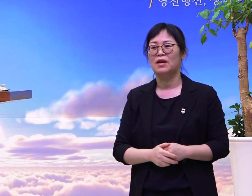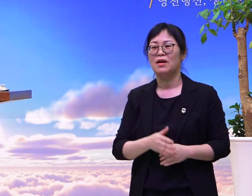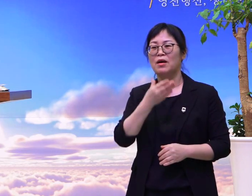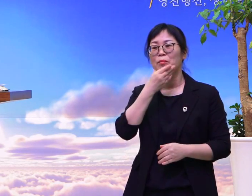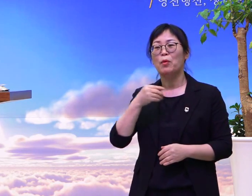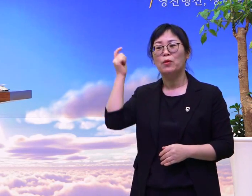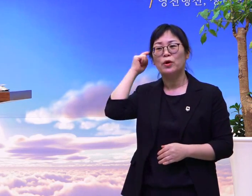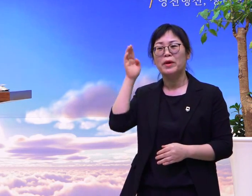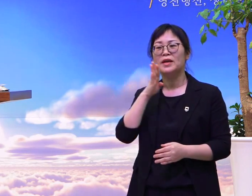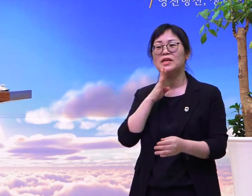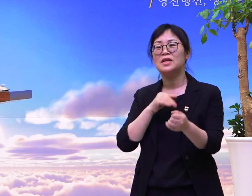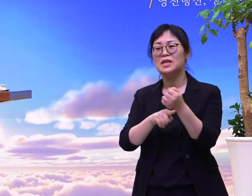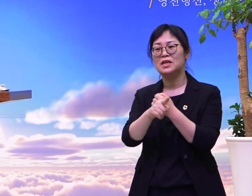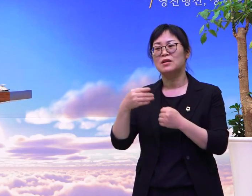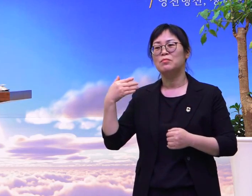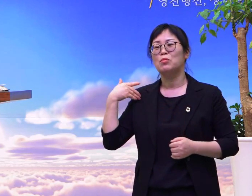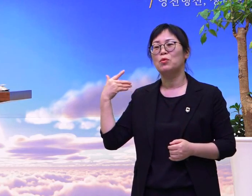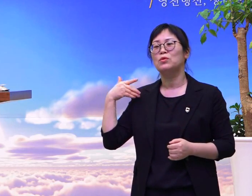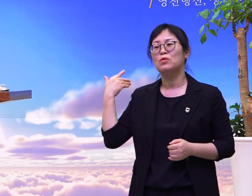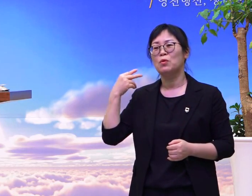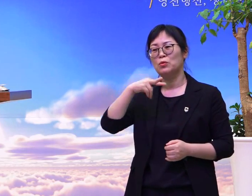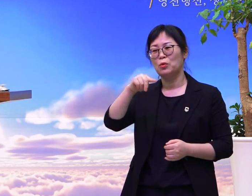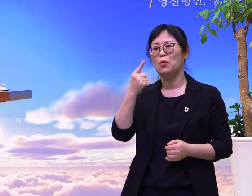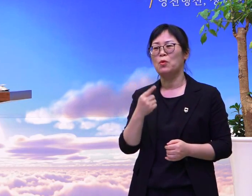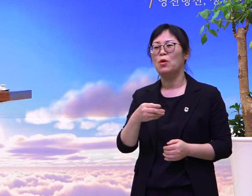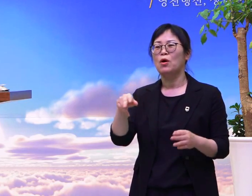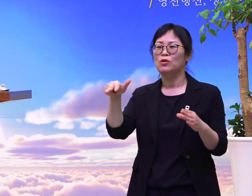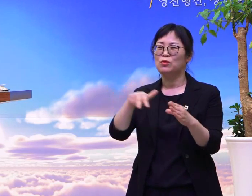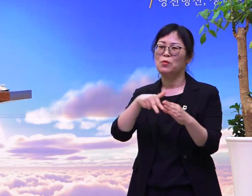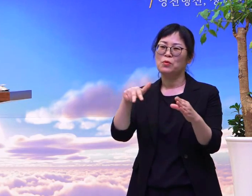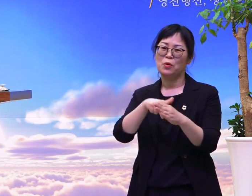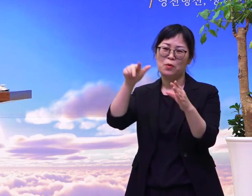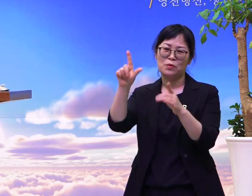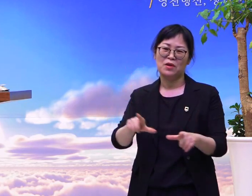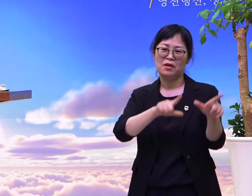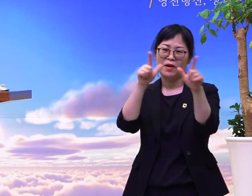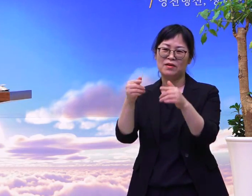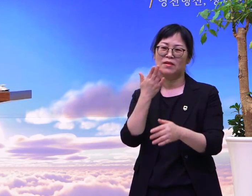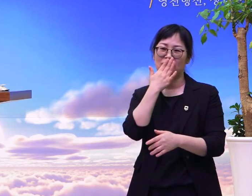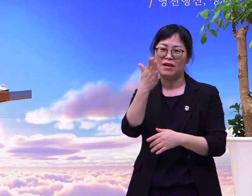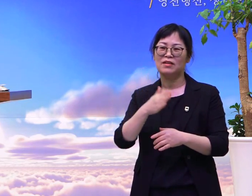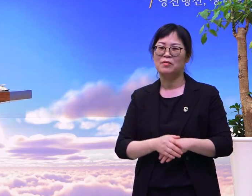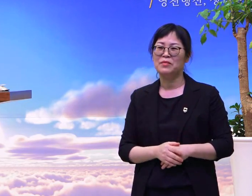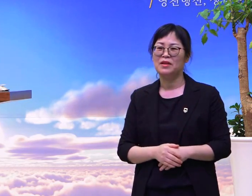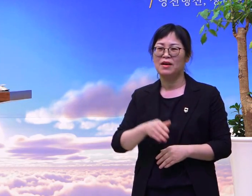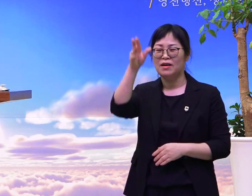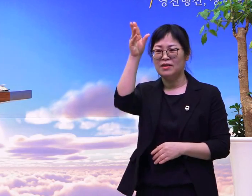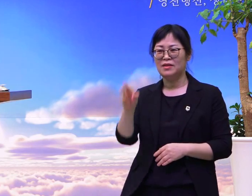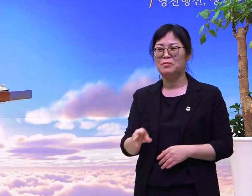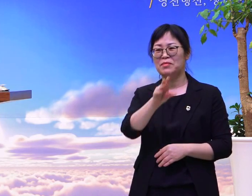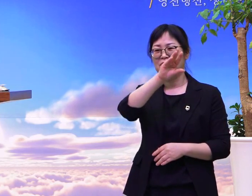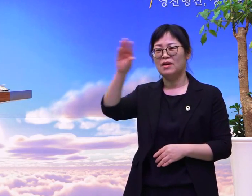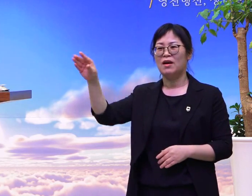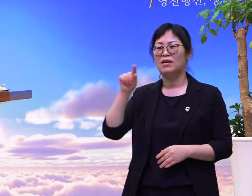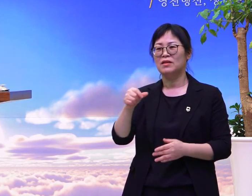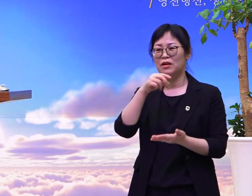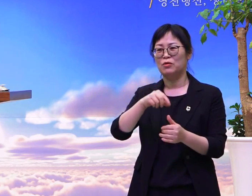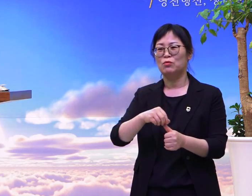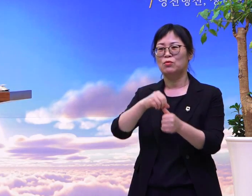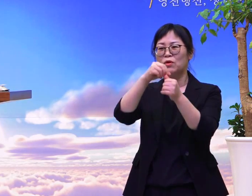복음의 진리와 깊이를 모르고도 종교 생활이 가능하고요. 십자가 구속의 그